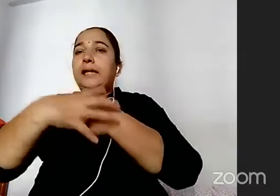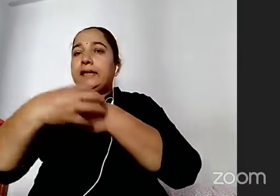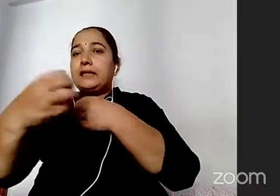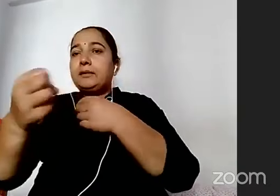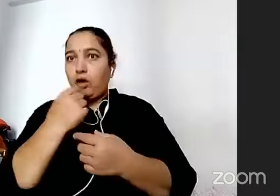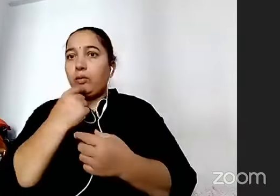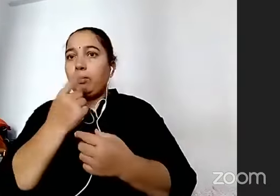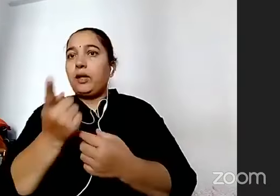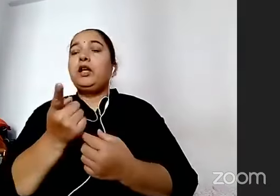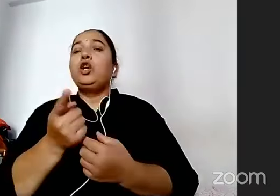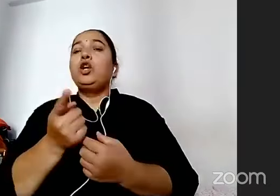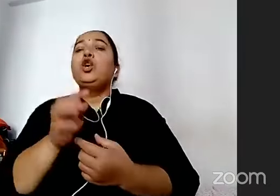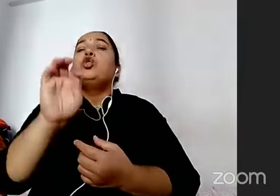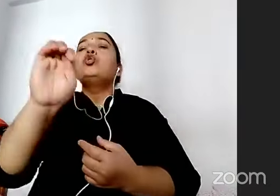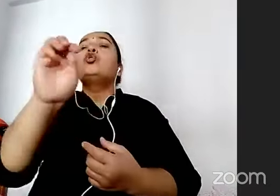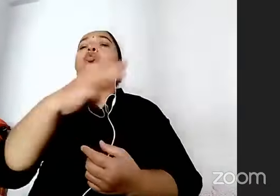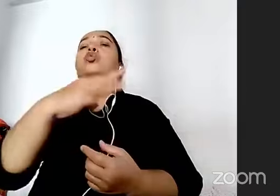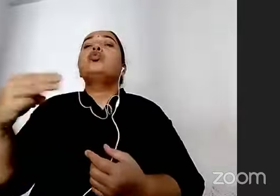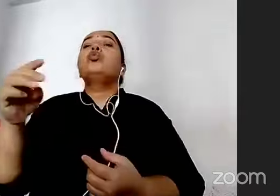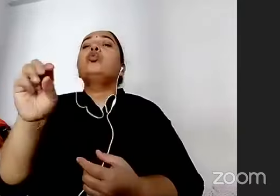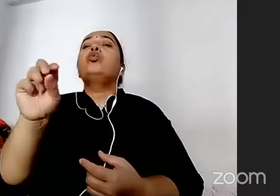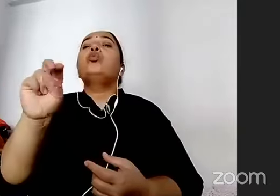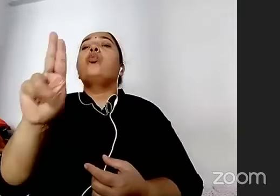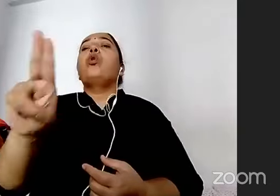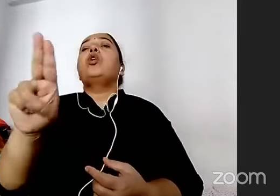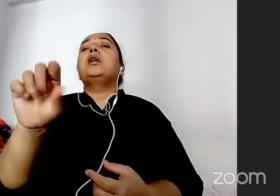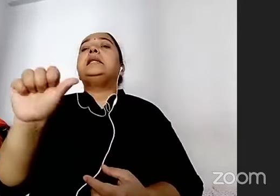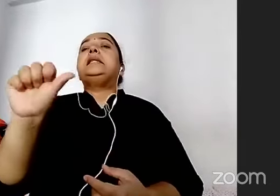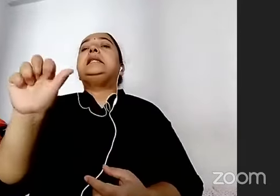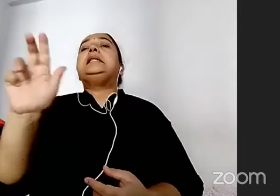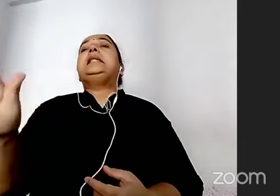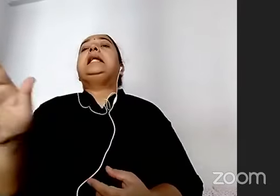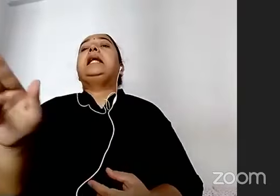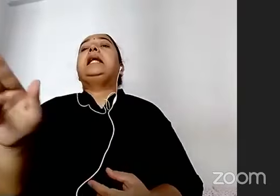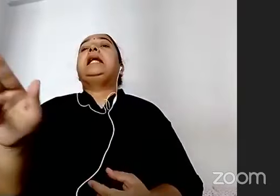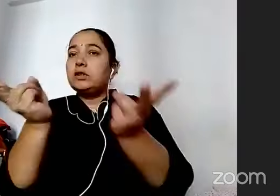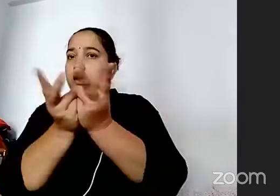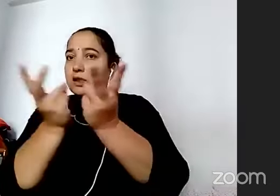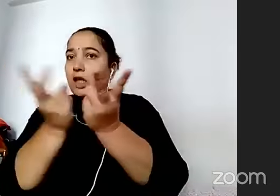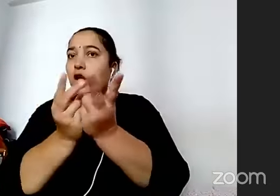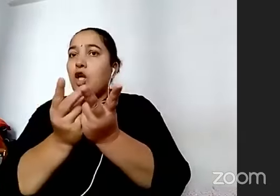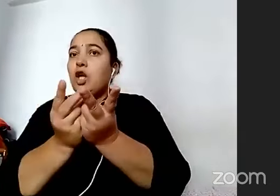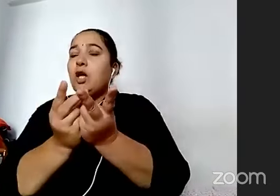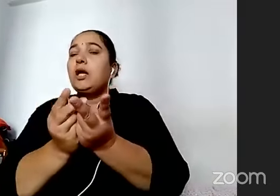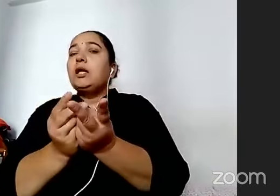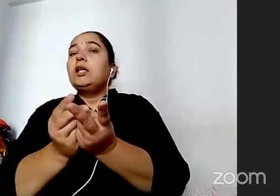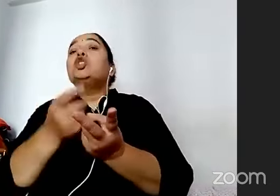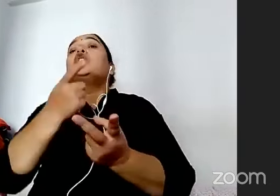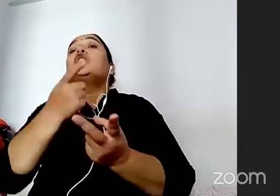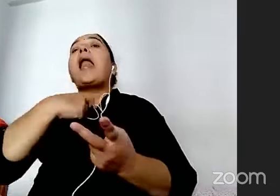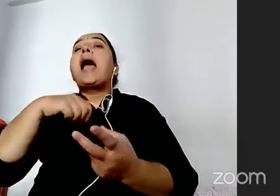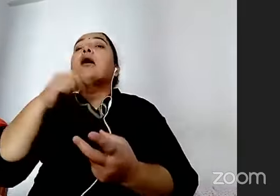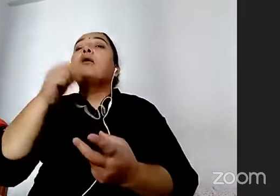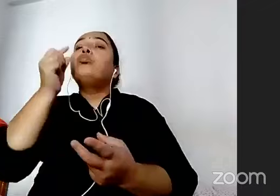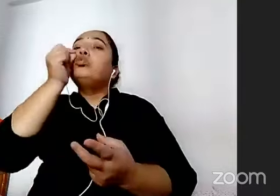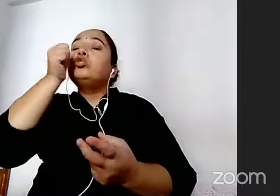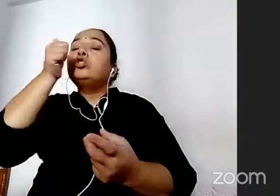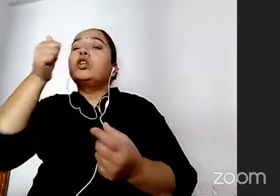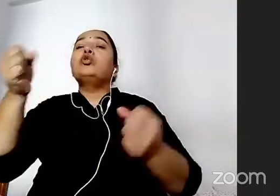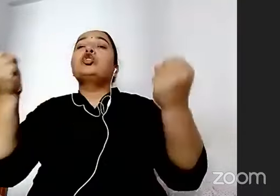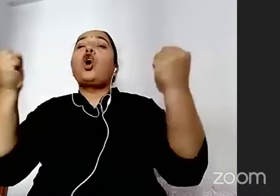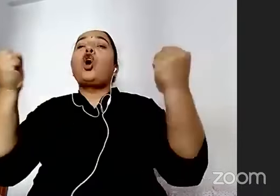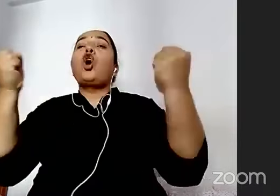टाठा बाठा पुरुषहरू त्यो पनि चाहिँ के त भनेर भन्दाखेरि शक्तिमा बसेका केही चाहिँ जात जातिका व्यक्तिहरूले